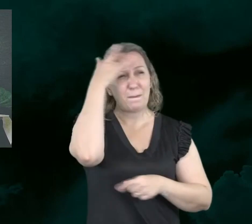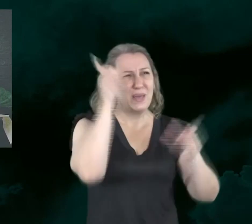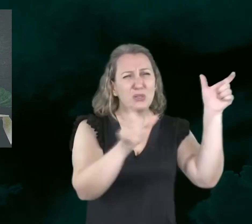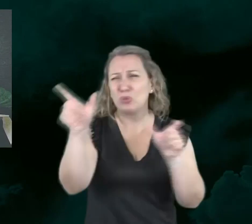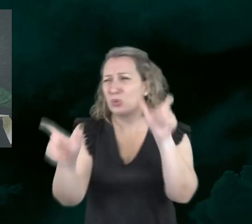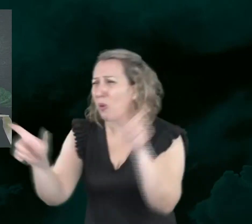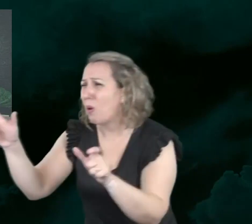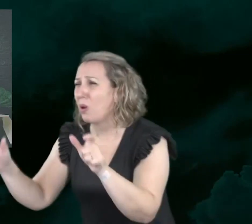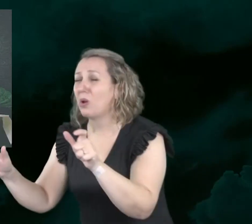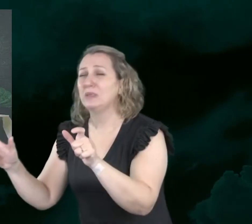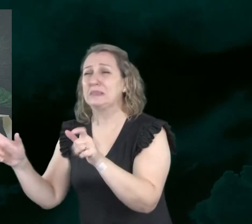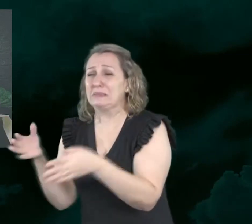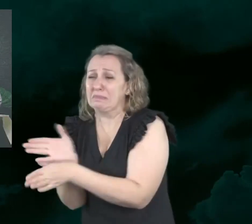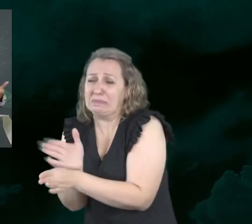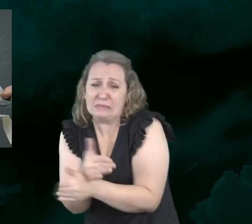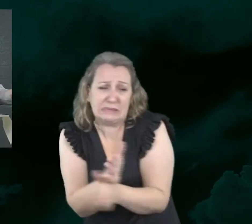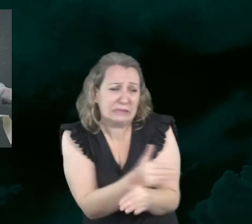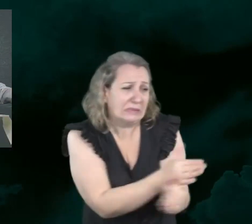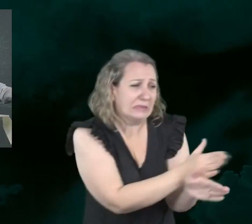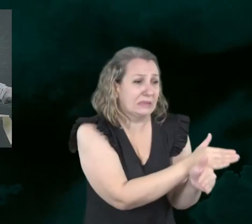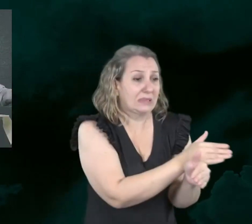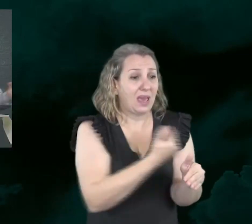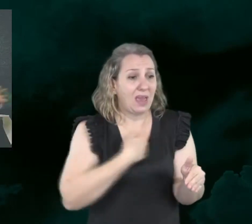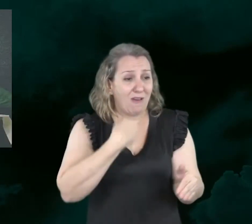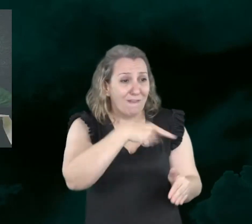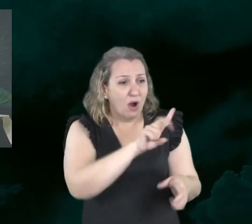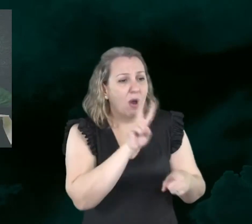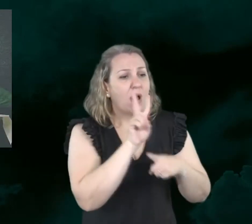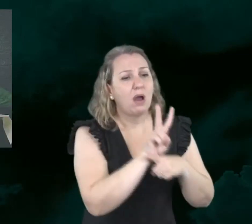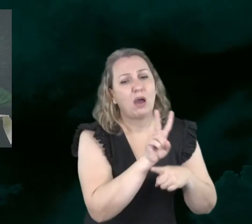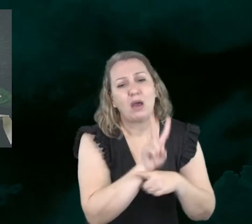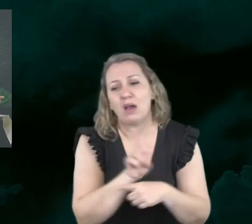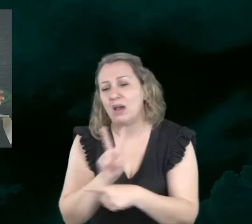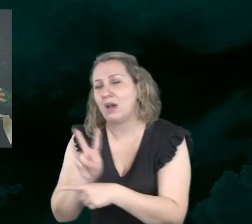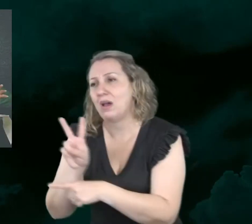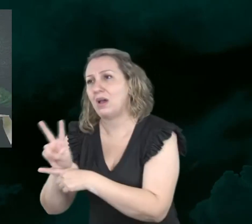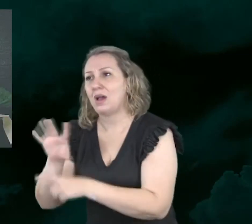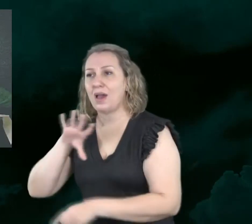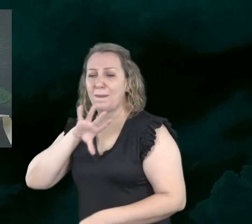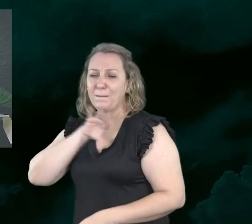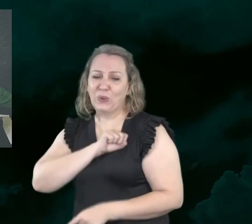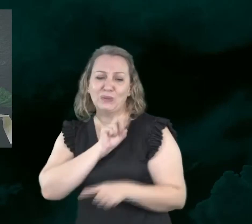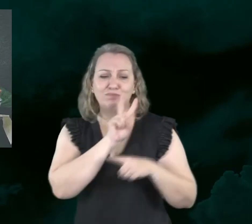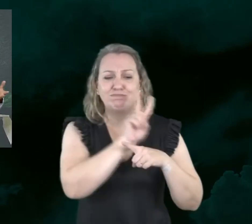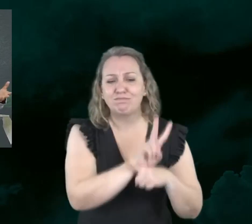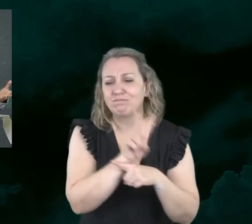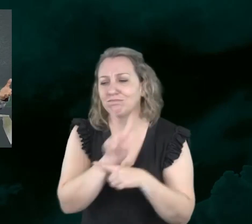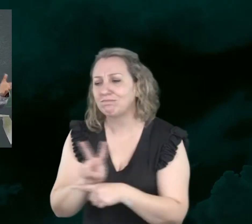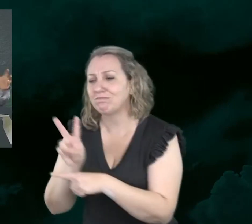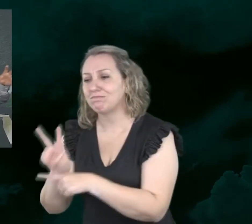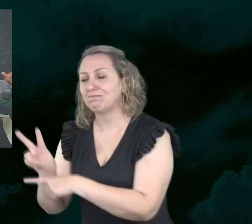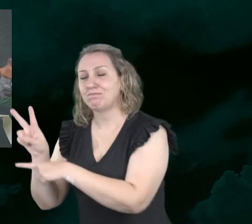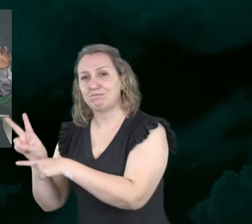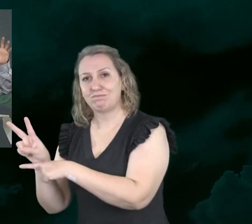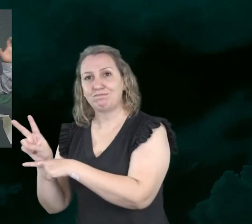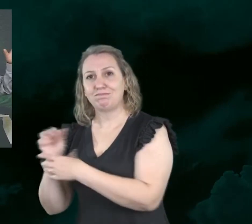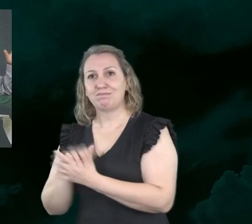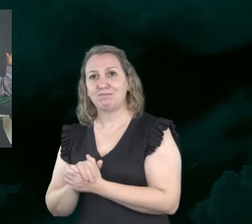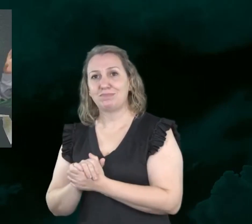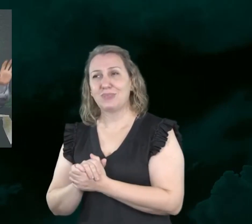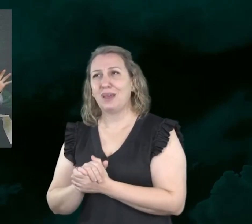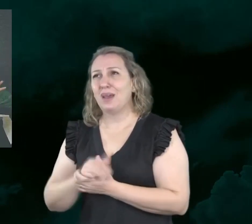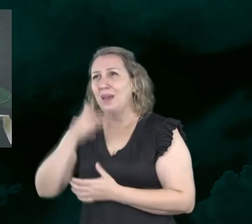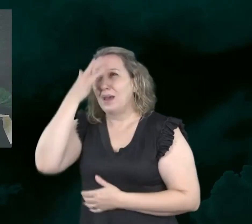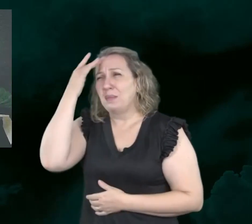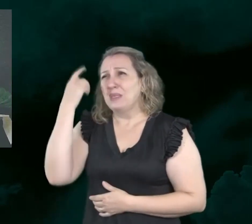igreja, montar uma rede na vida da igreja, de tal maneira que todas as pessoas que se sentirem perdidas,